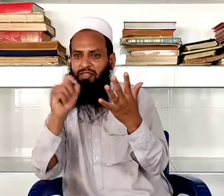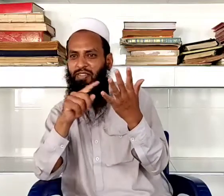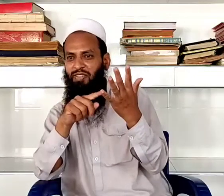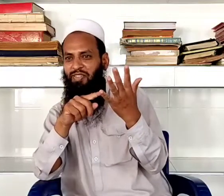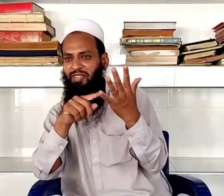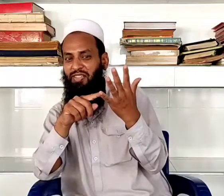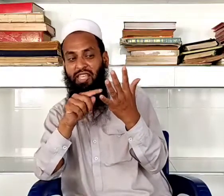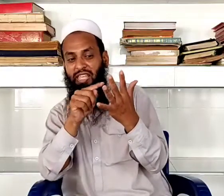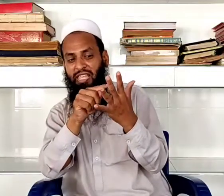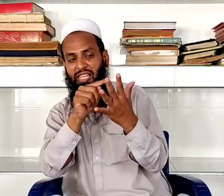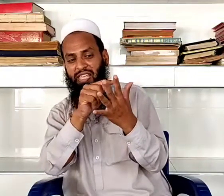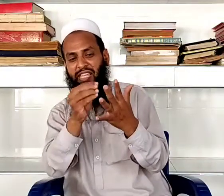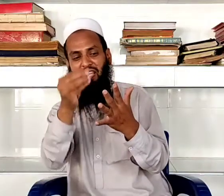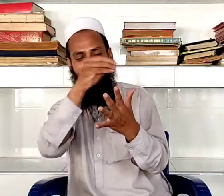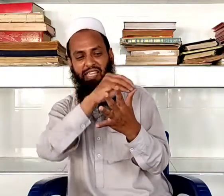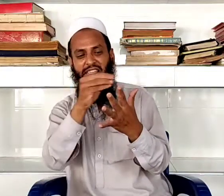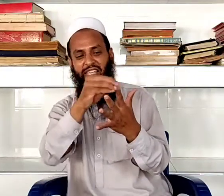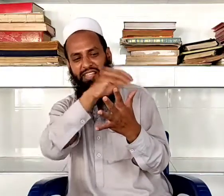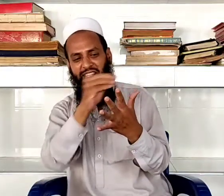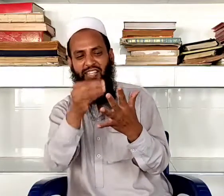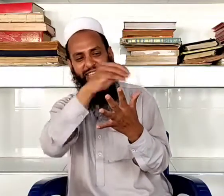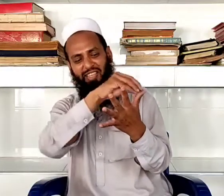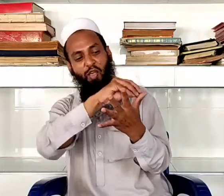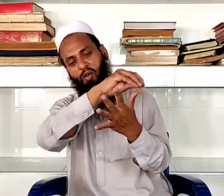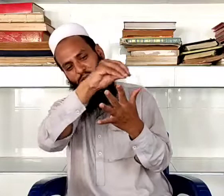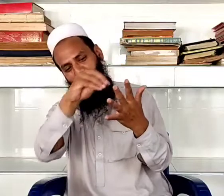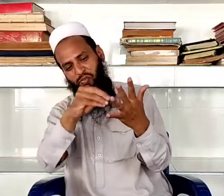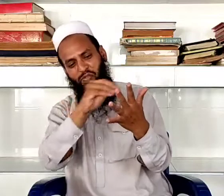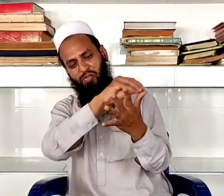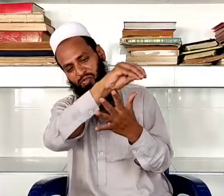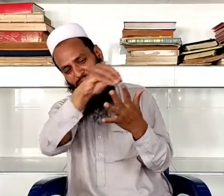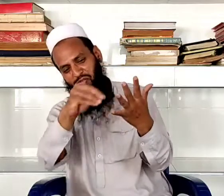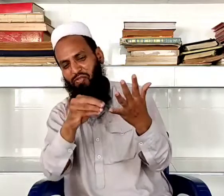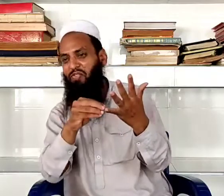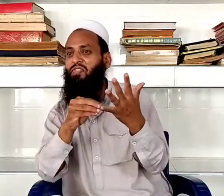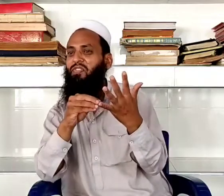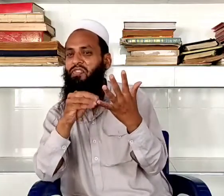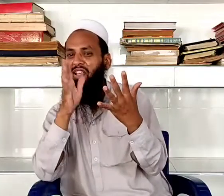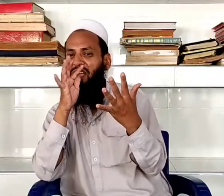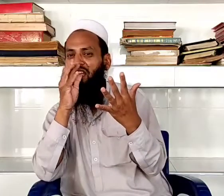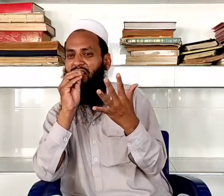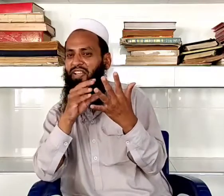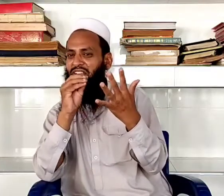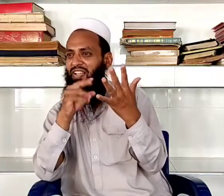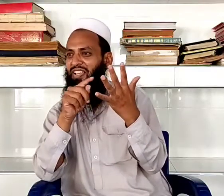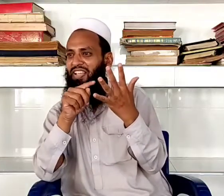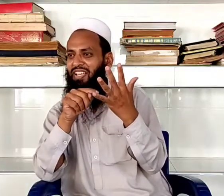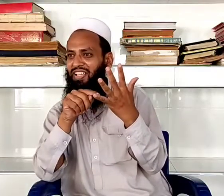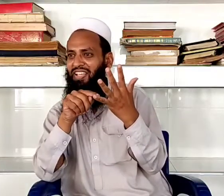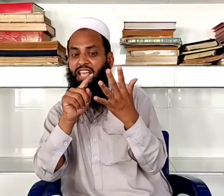وسلم دے نال شیخ خدا علی المرتضی رضی اللہ تعالی عنہ دے نال سیدین حسنین